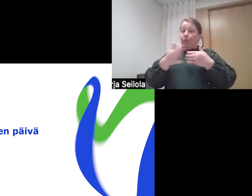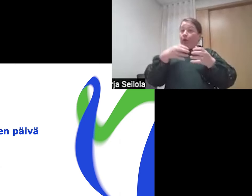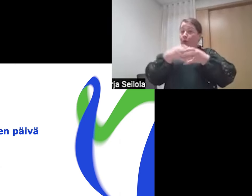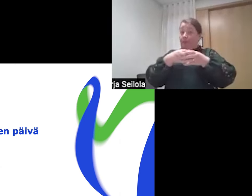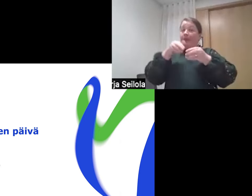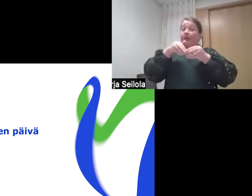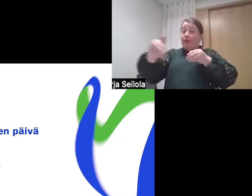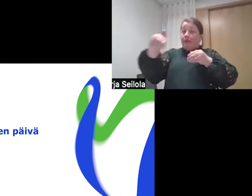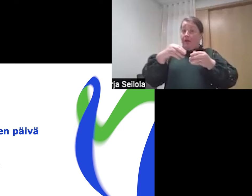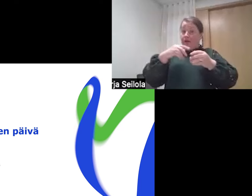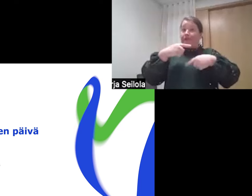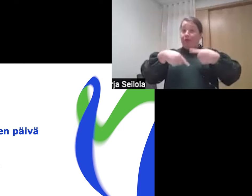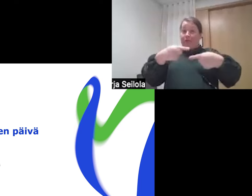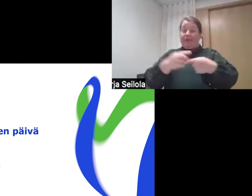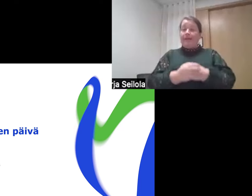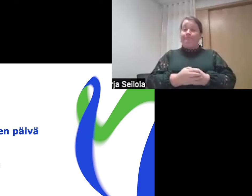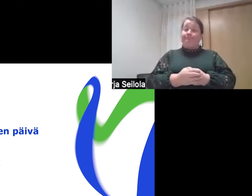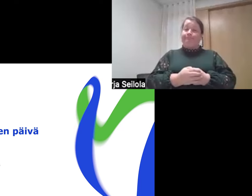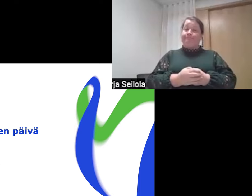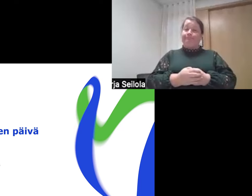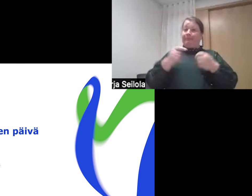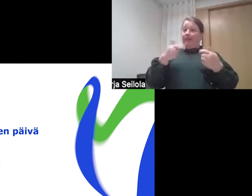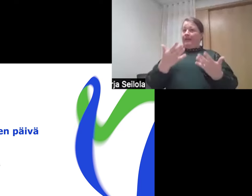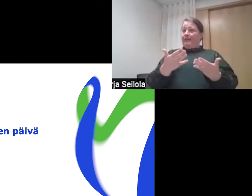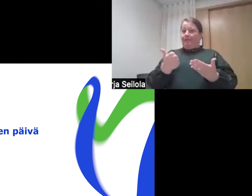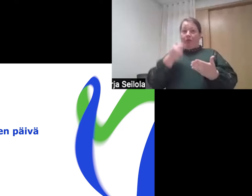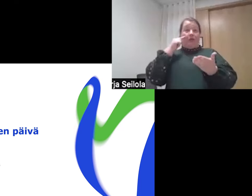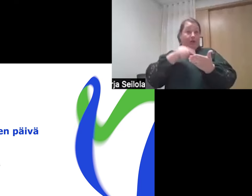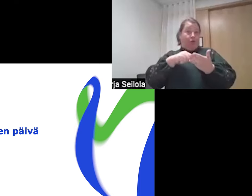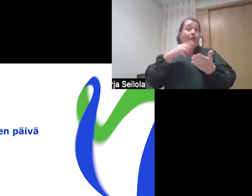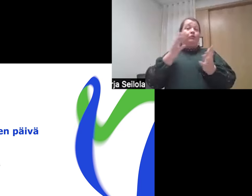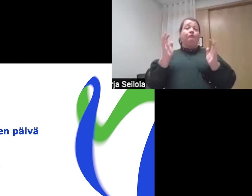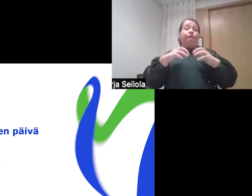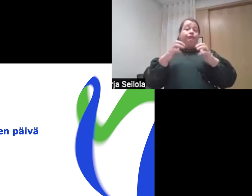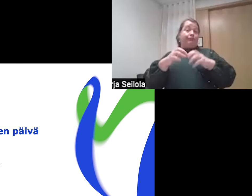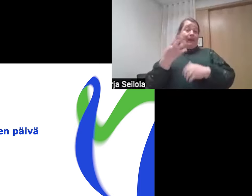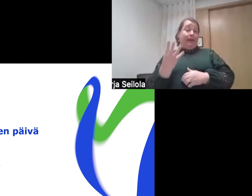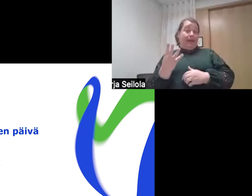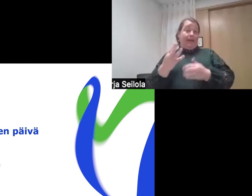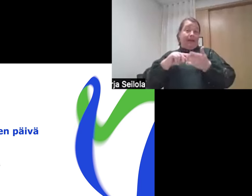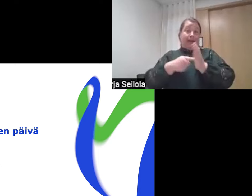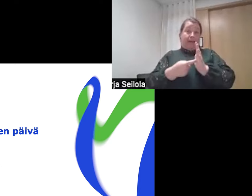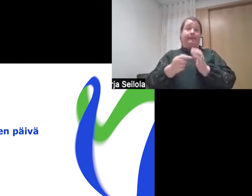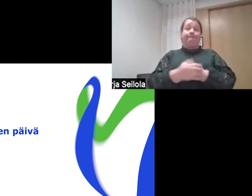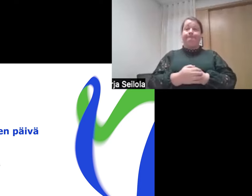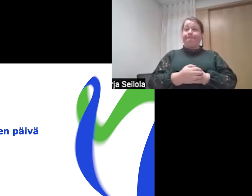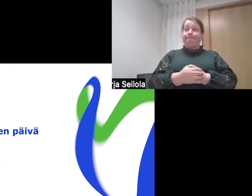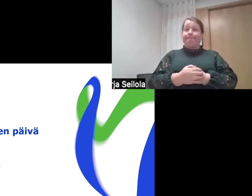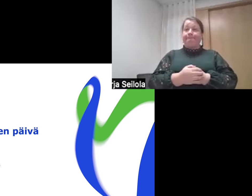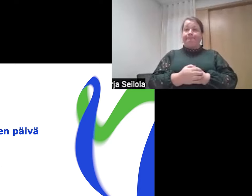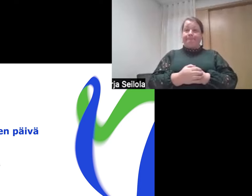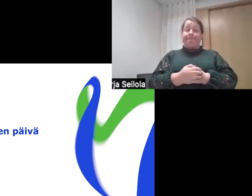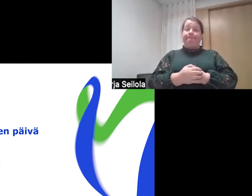Ja tarkoitus, että tämä työryhmä jatkaa tätä työtään myös tänä vuonna. Ja tänä vuonna olemme